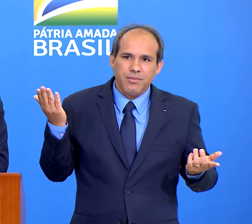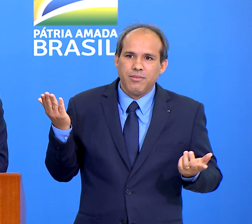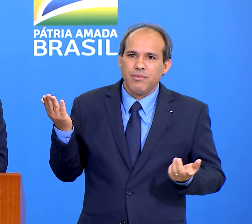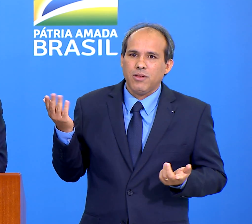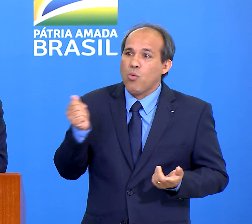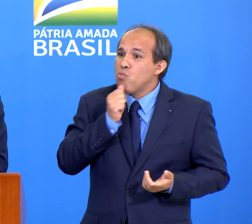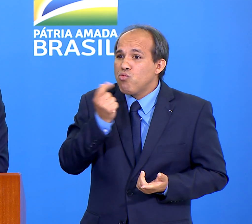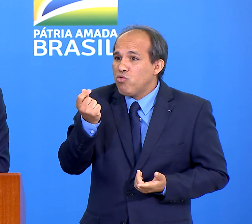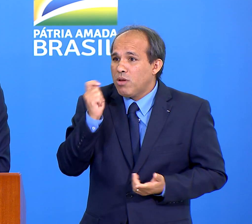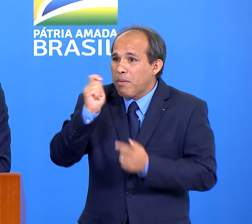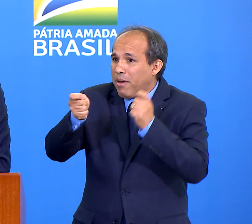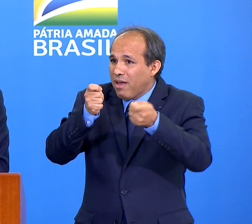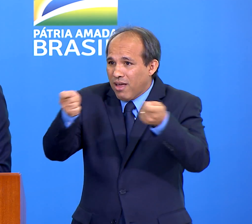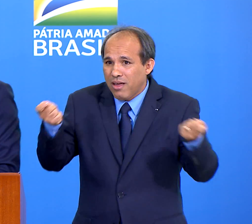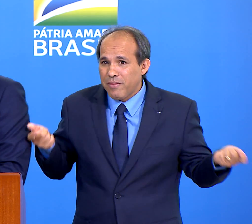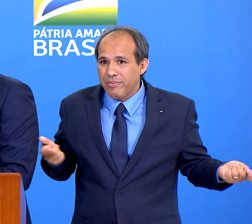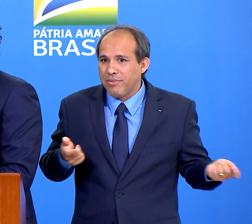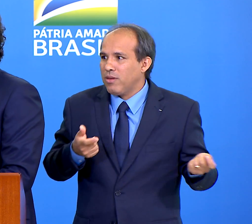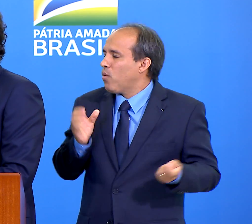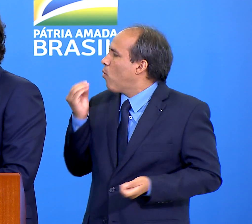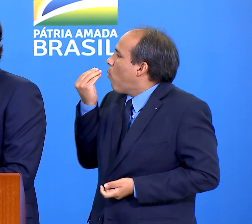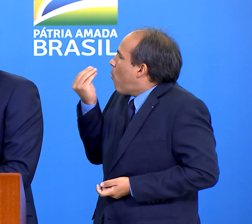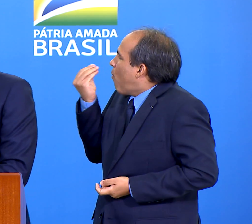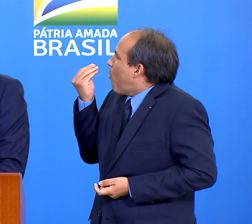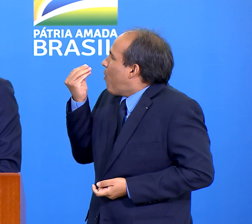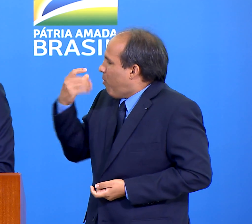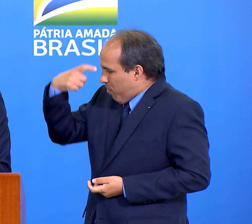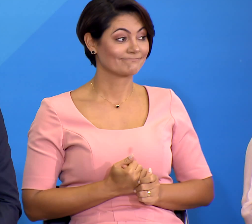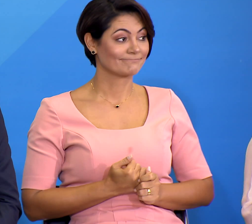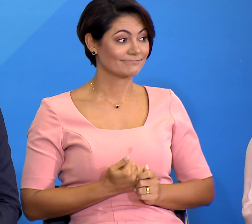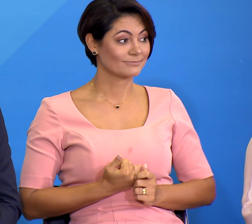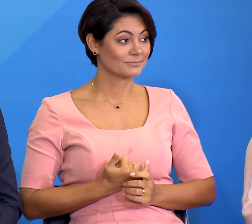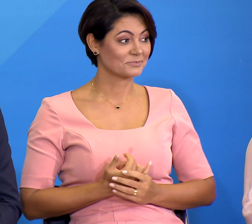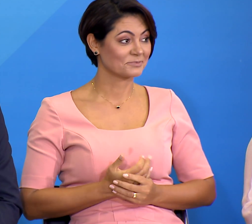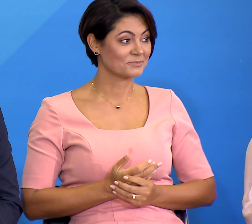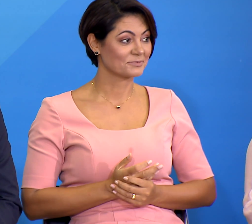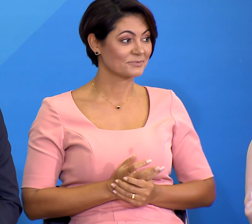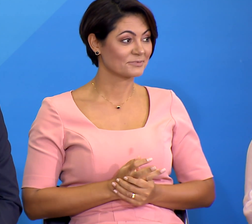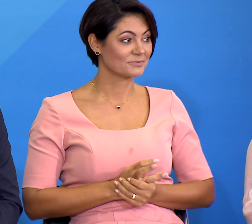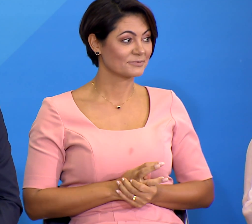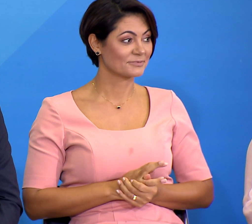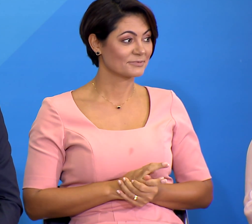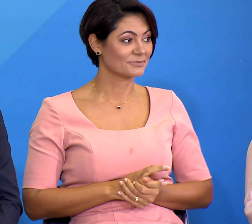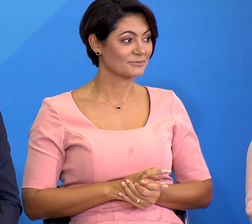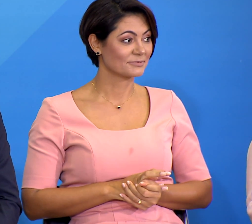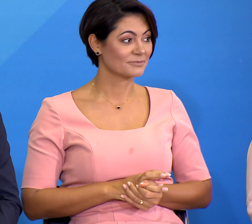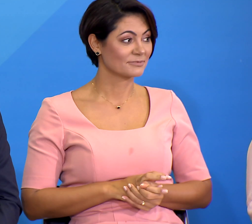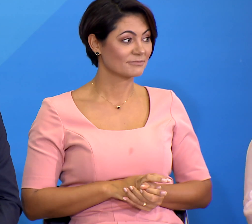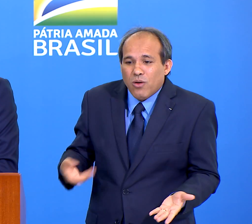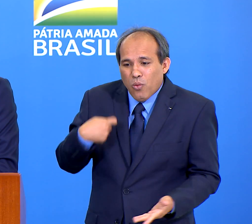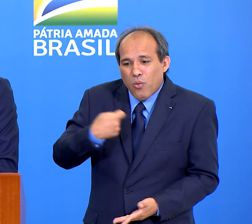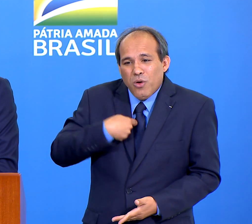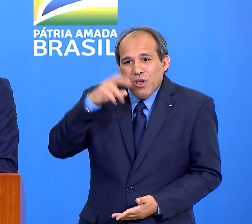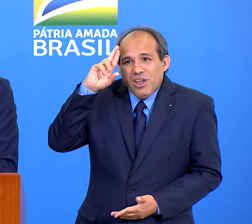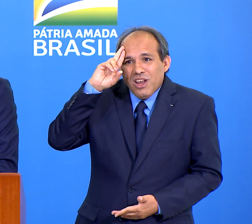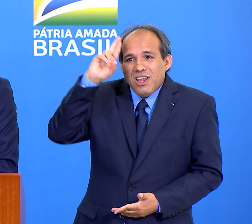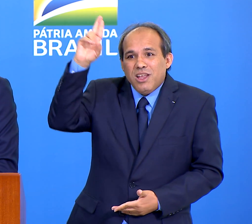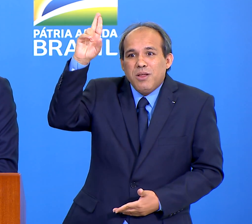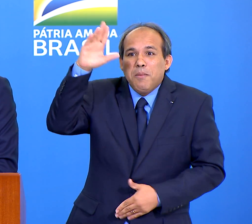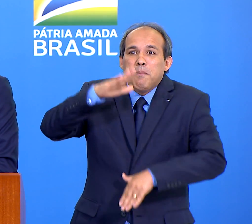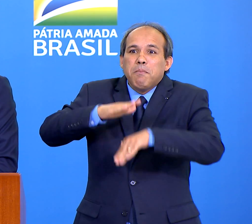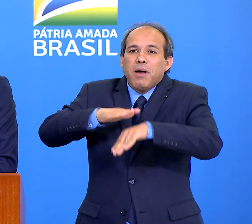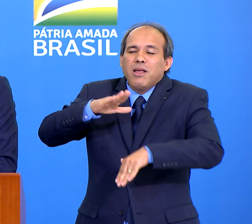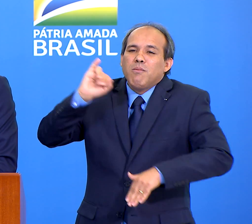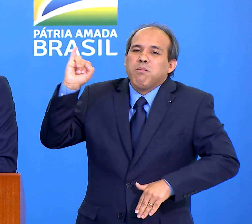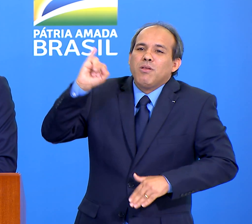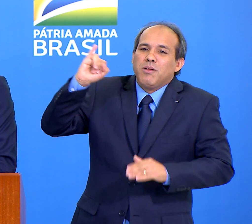sem dinheiro quem diria né Presidente estaria aqui hoje é liderando o maior Banco do